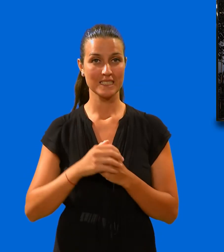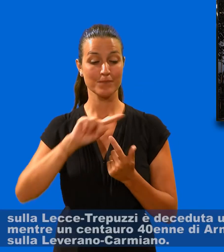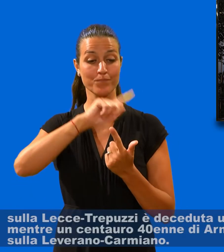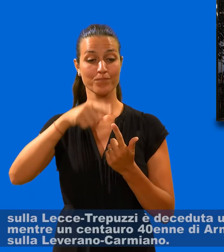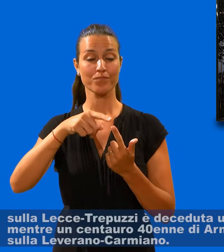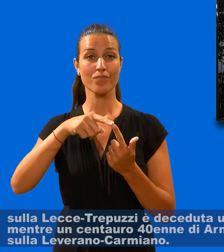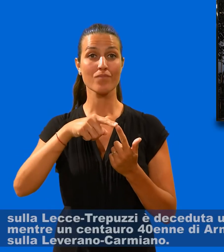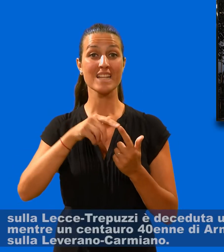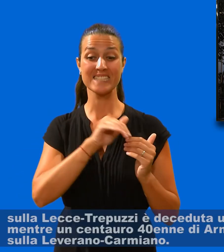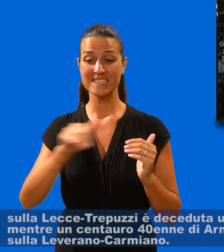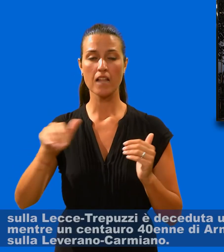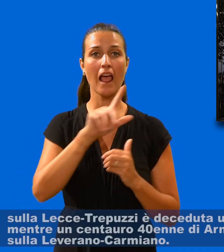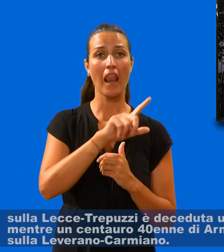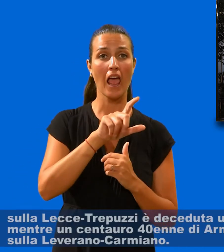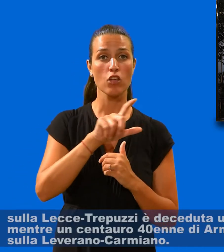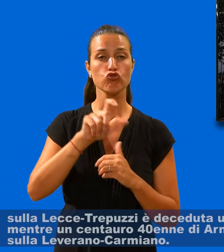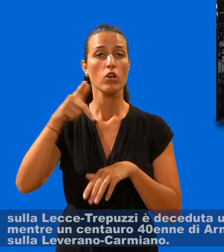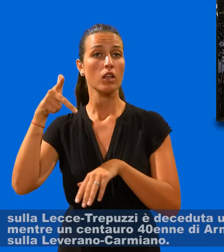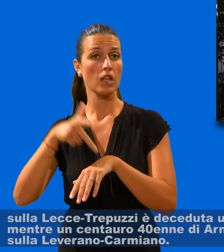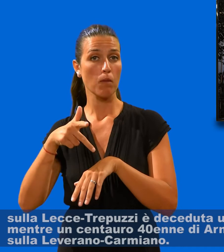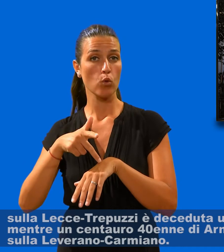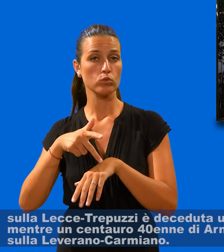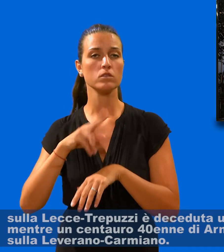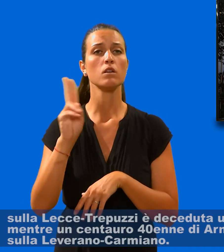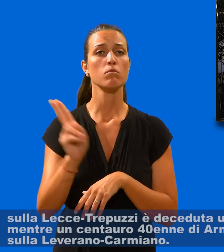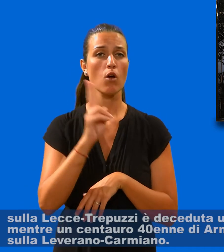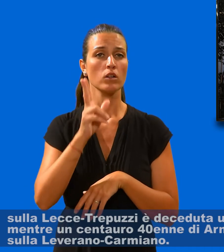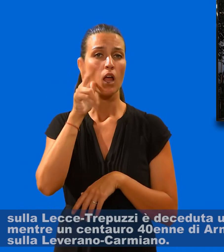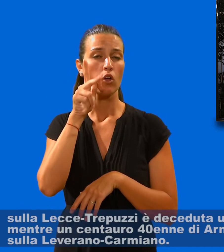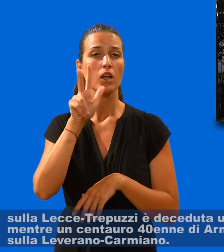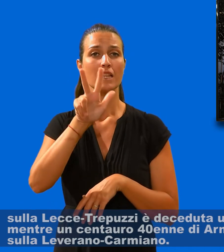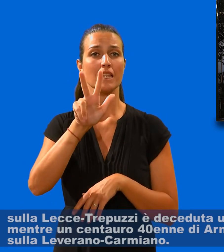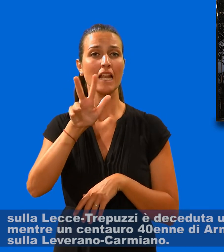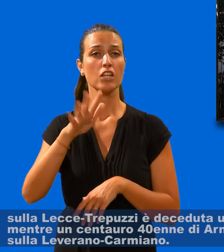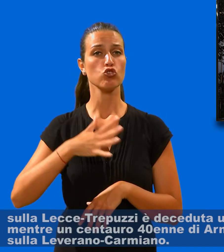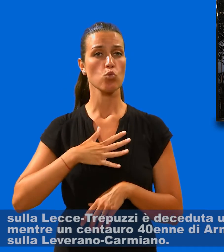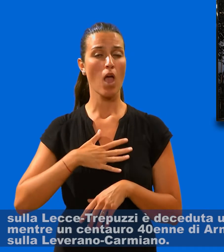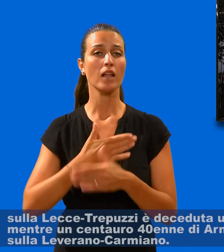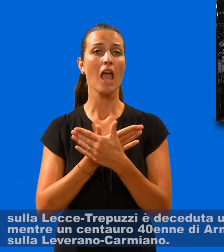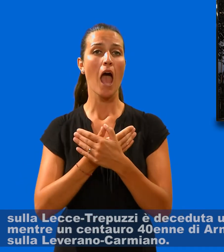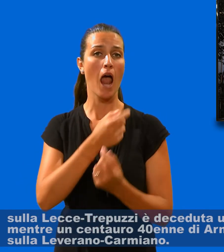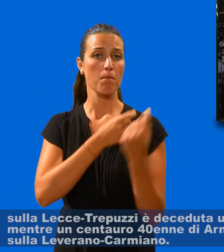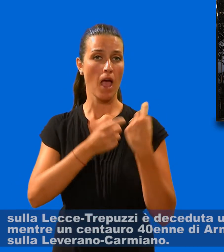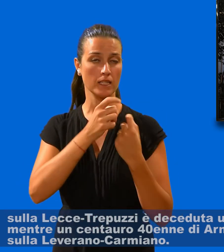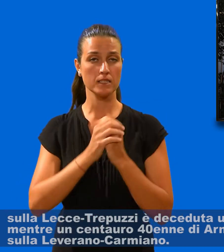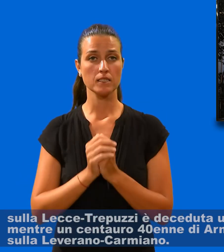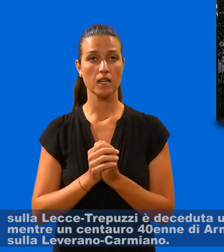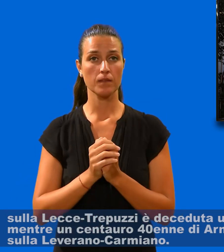sulla lecce trepuzzi è deceduta una 35enne albanese mentre un centauro